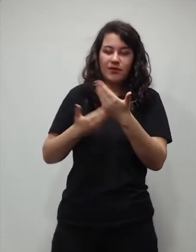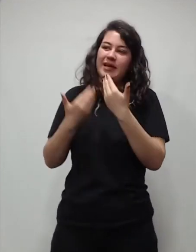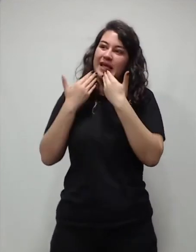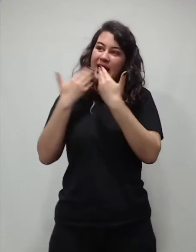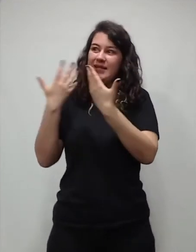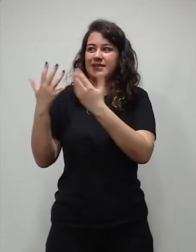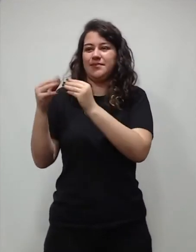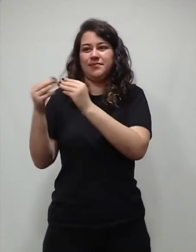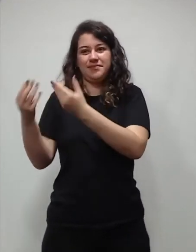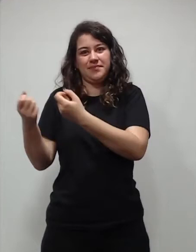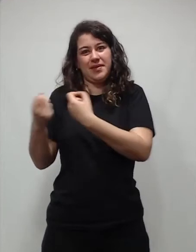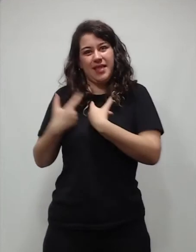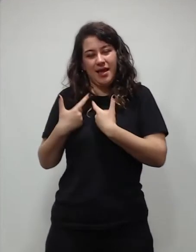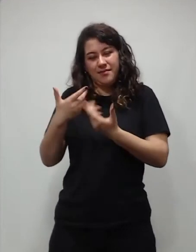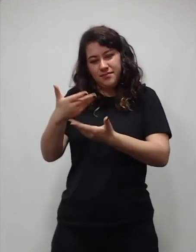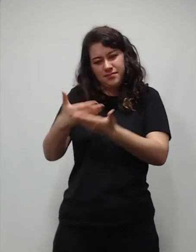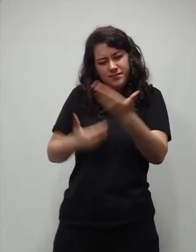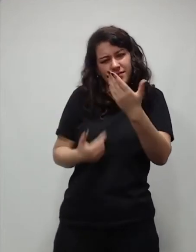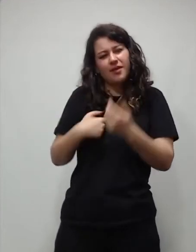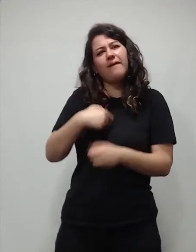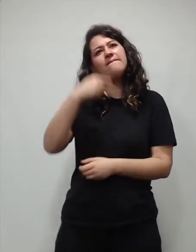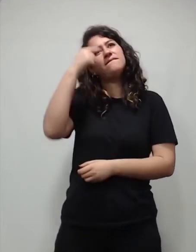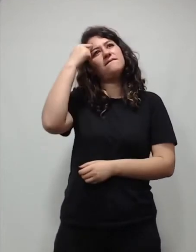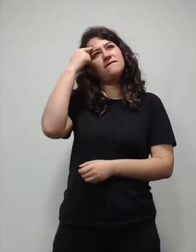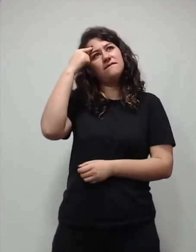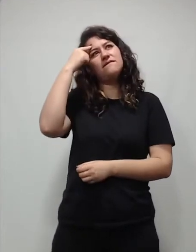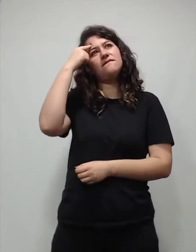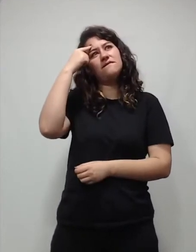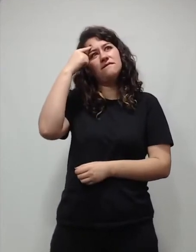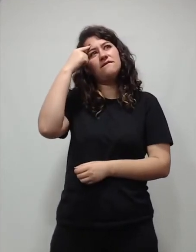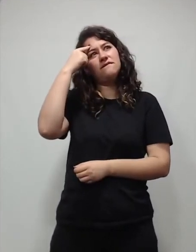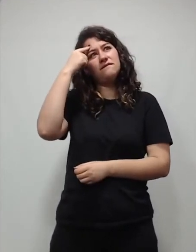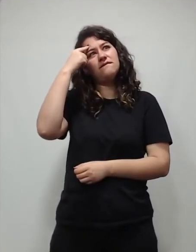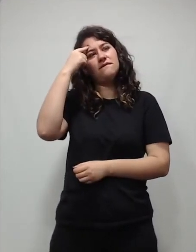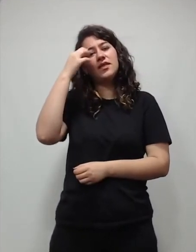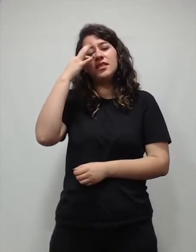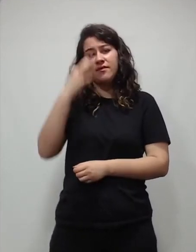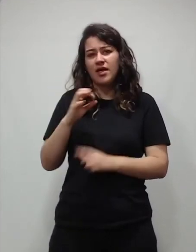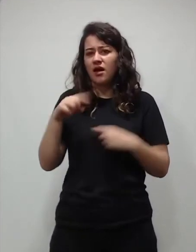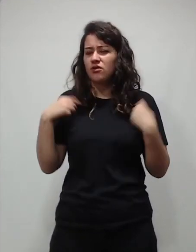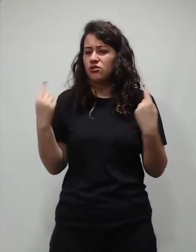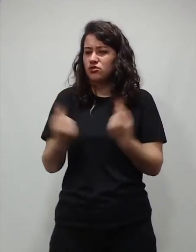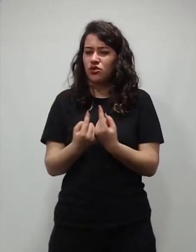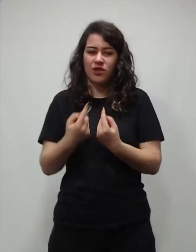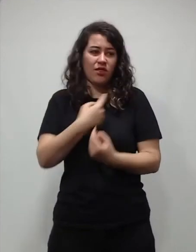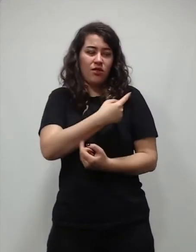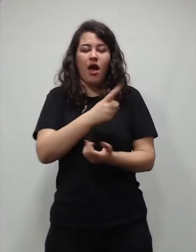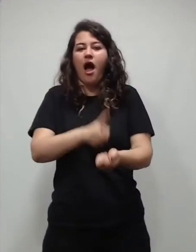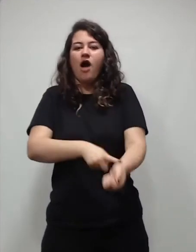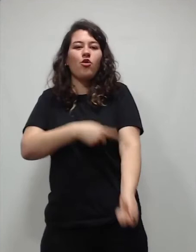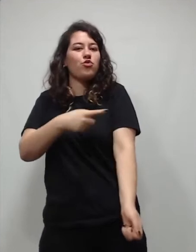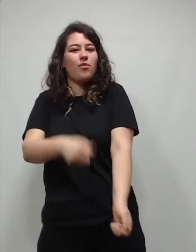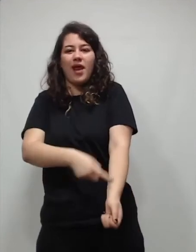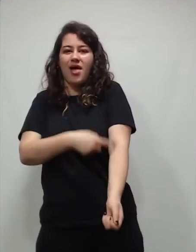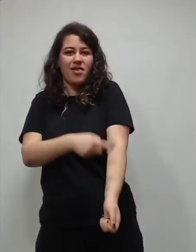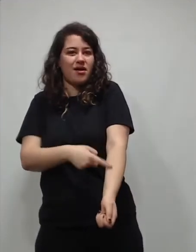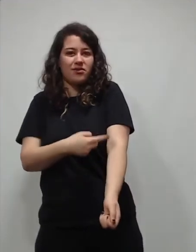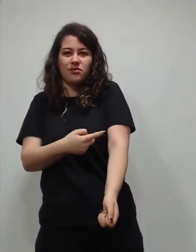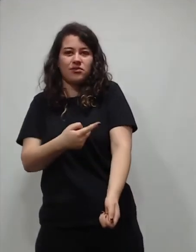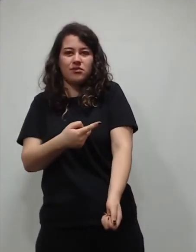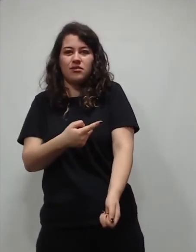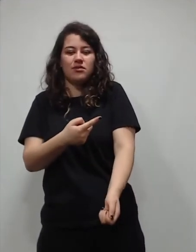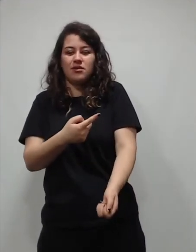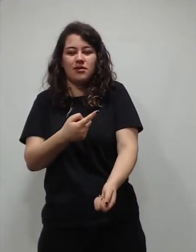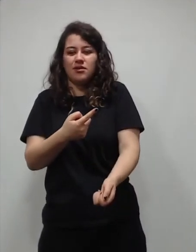agradezco mucho. Y pensaba que en realidad nosotras estamos muy acostumbradas a lidiar con